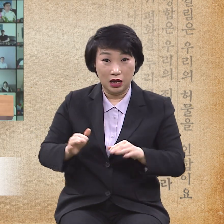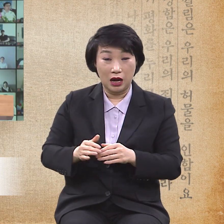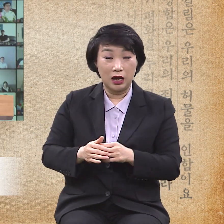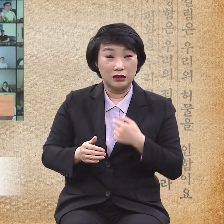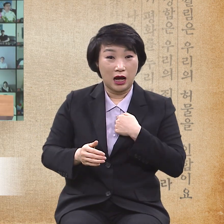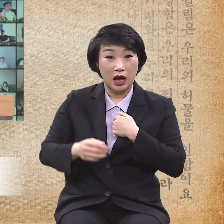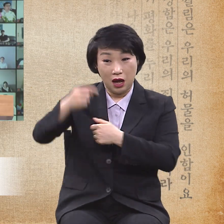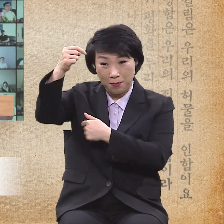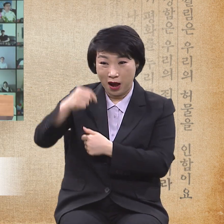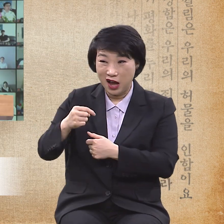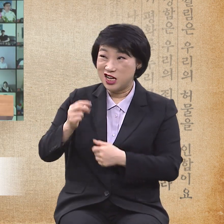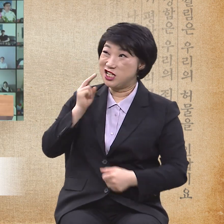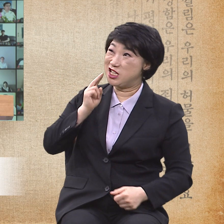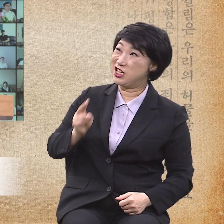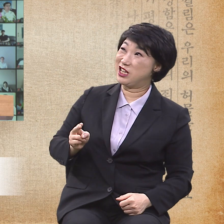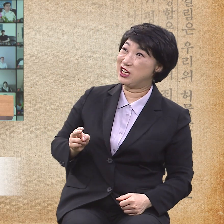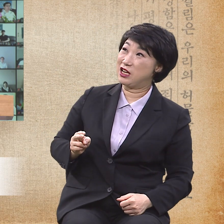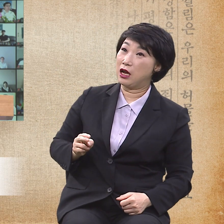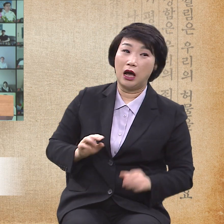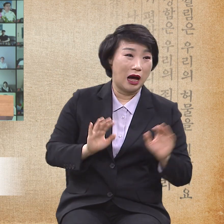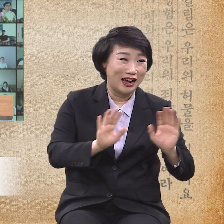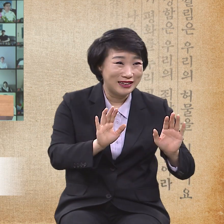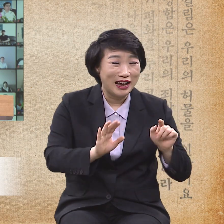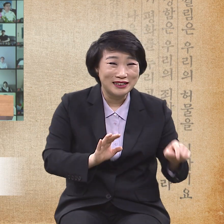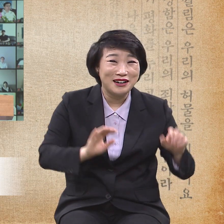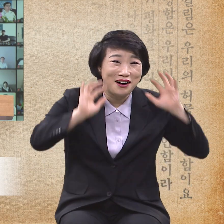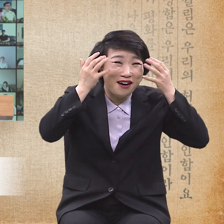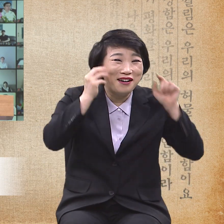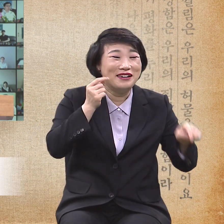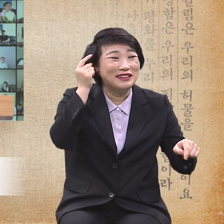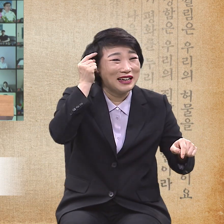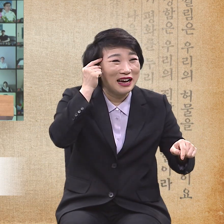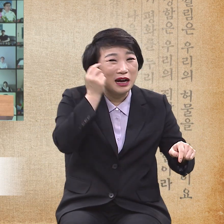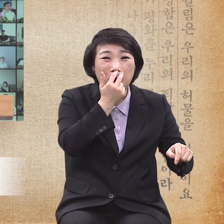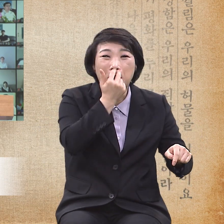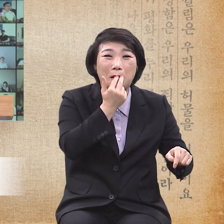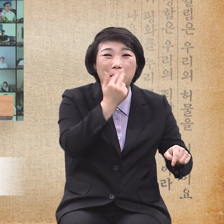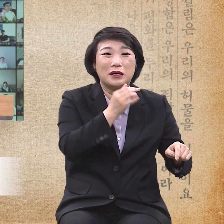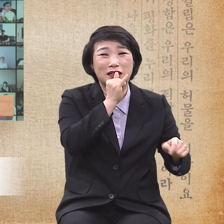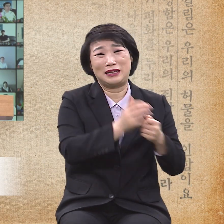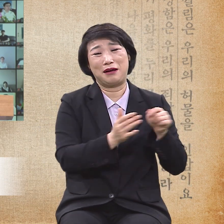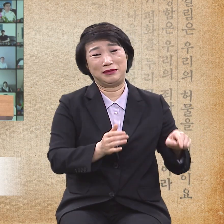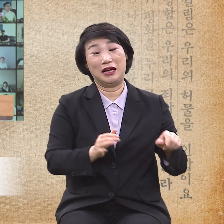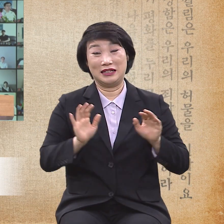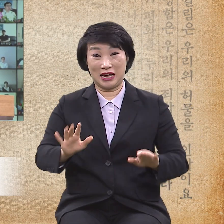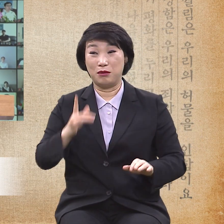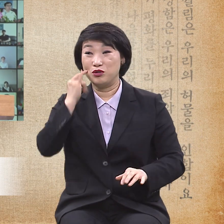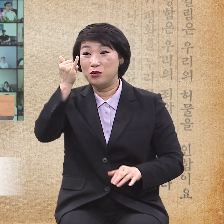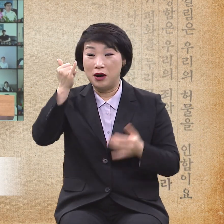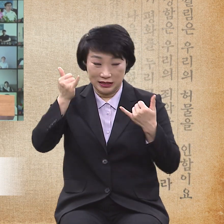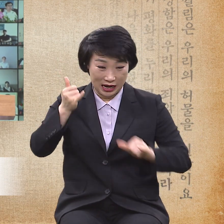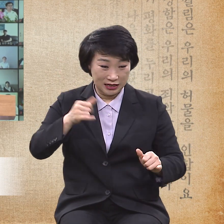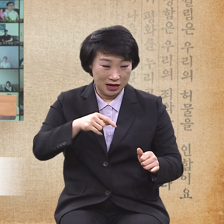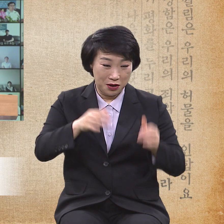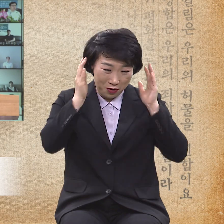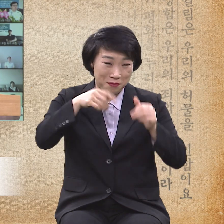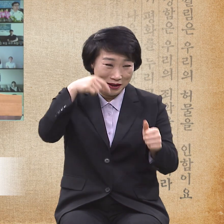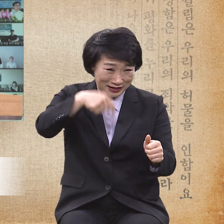말라 하라가 왜 이렇게 심해? 이건 어린애 같은 믿음이야. 부모가 공부해라.